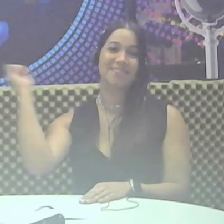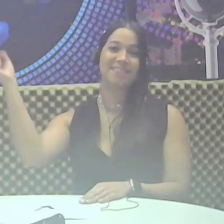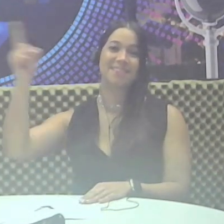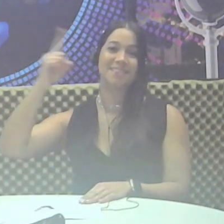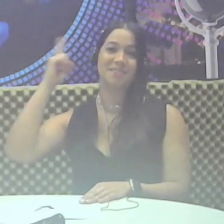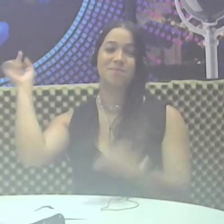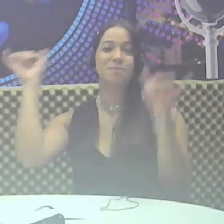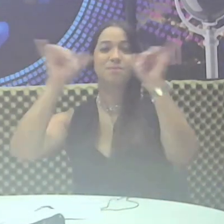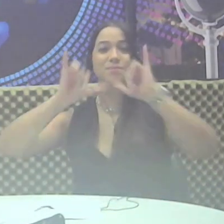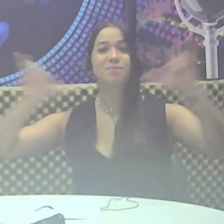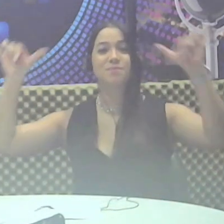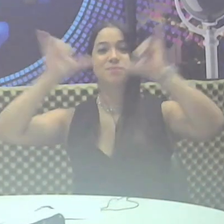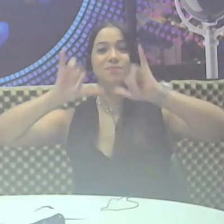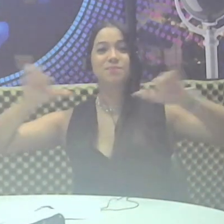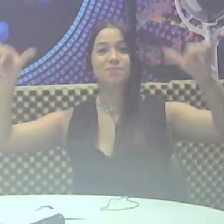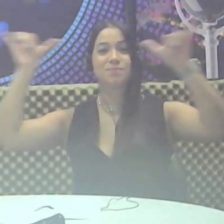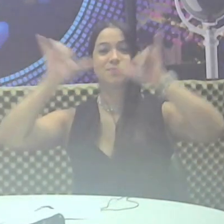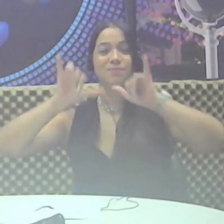Giro de